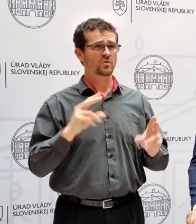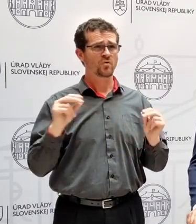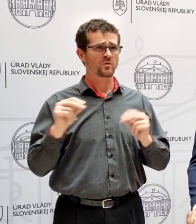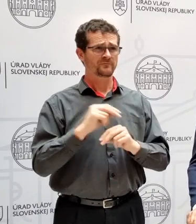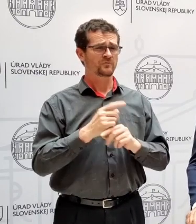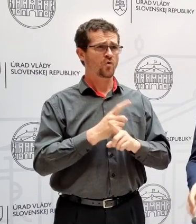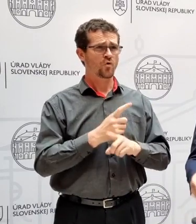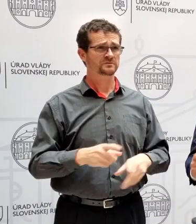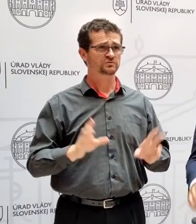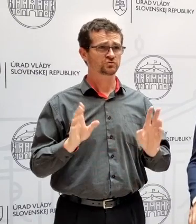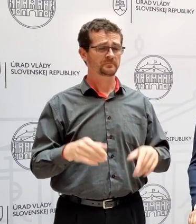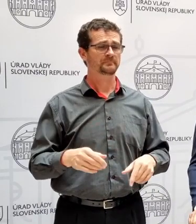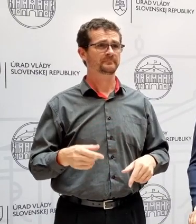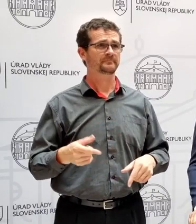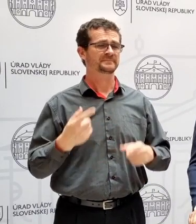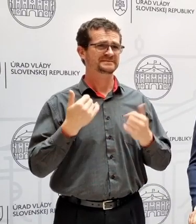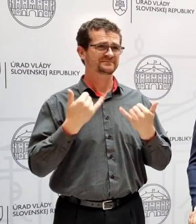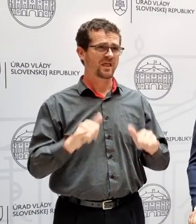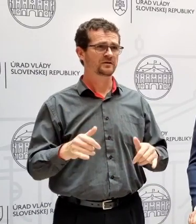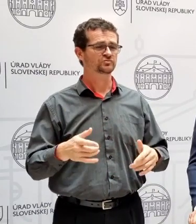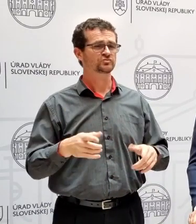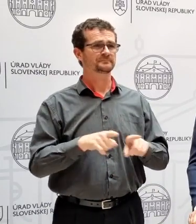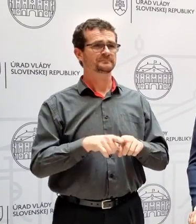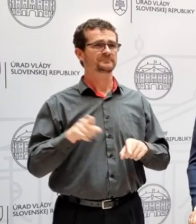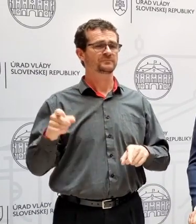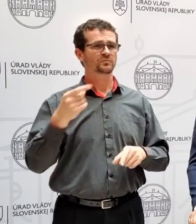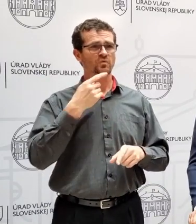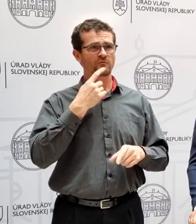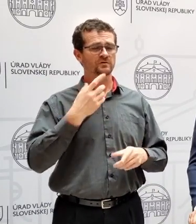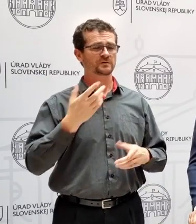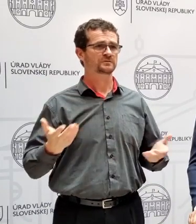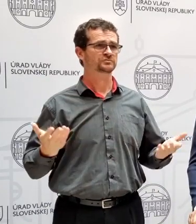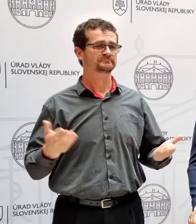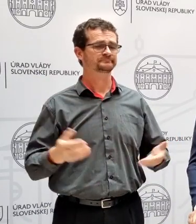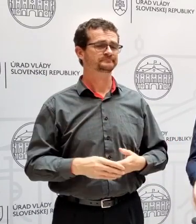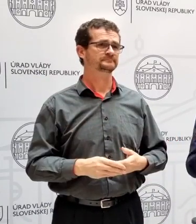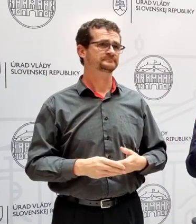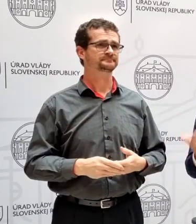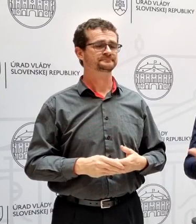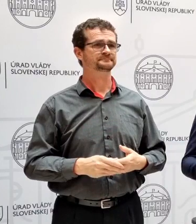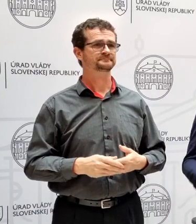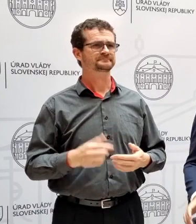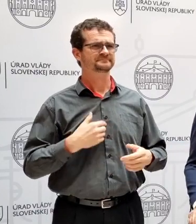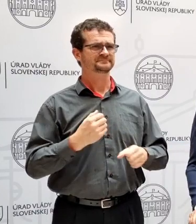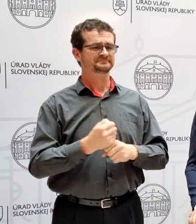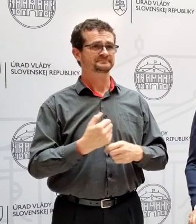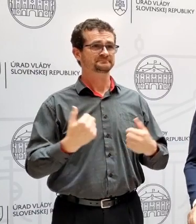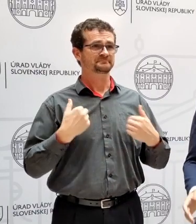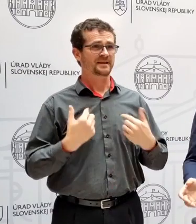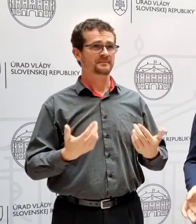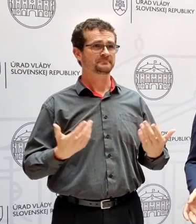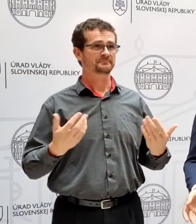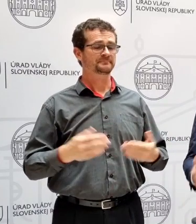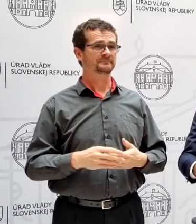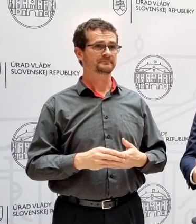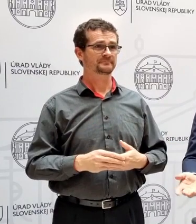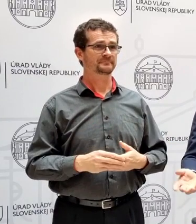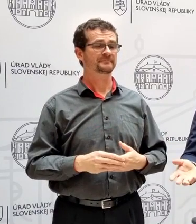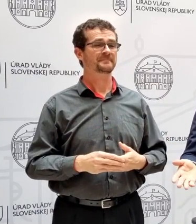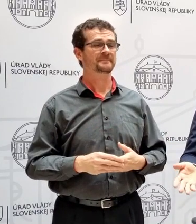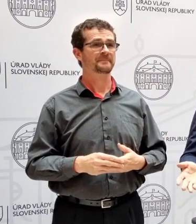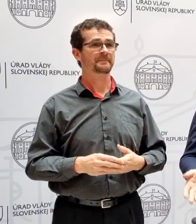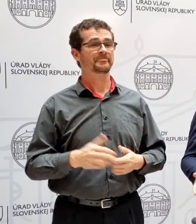sa o hoci čom, viete, ono to je také zvláštne, mi povedia, že, a vlastne to nebudem hovoriť, lebo sa to týka mňa, a poviem